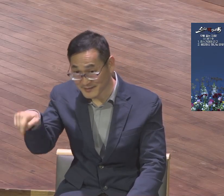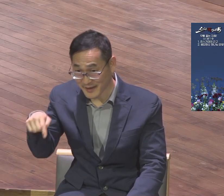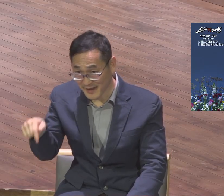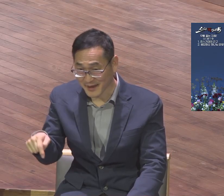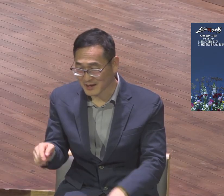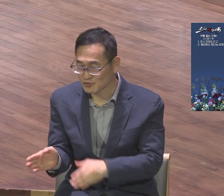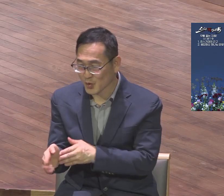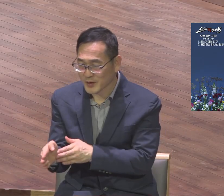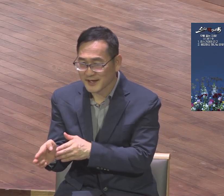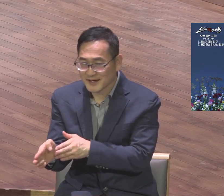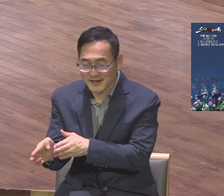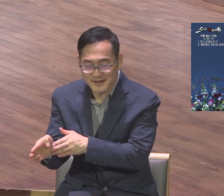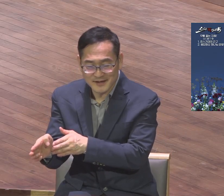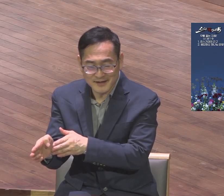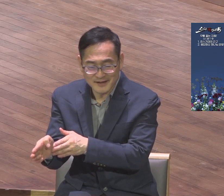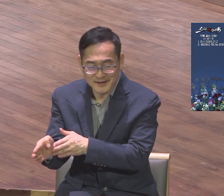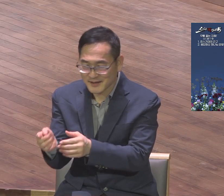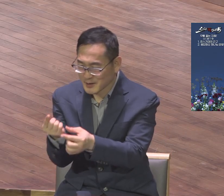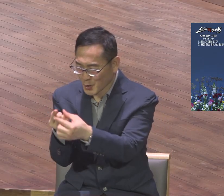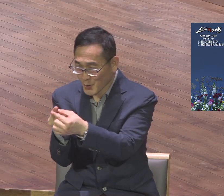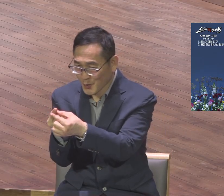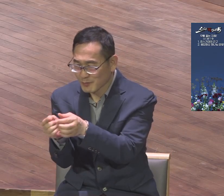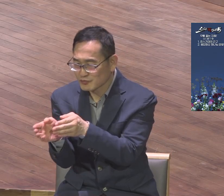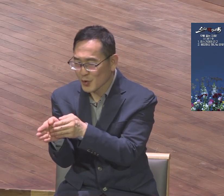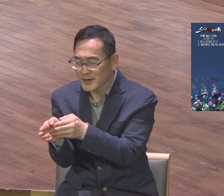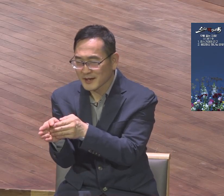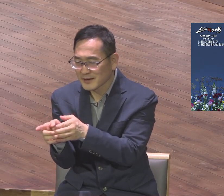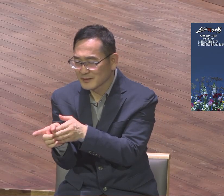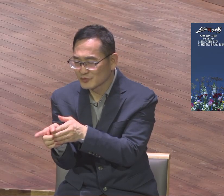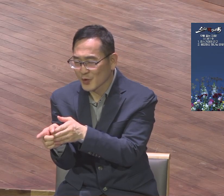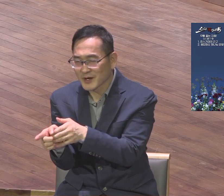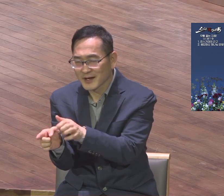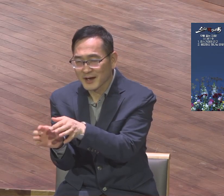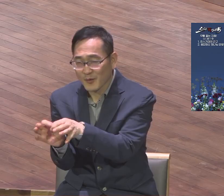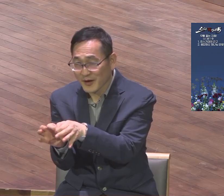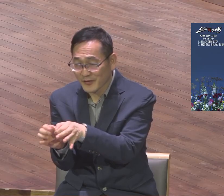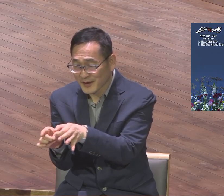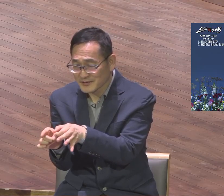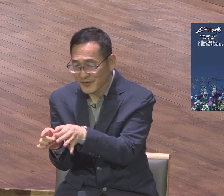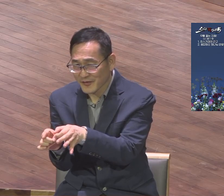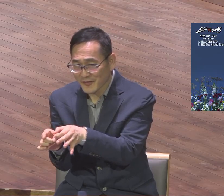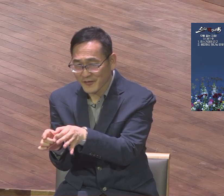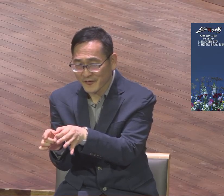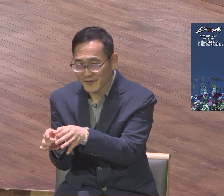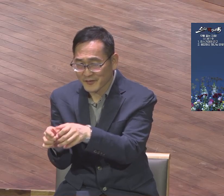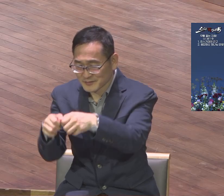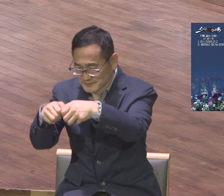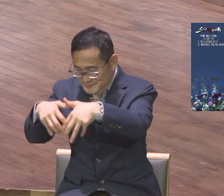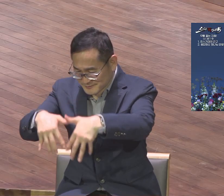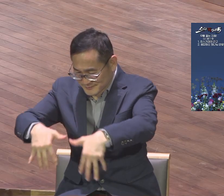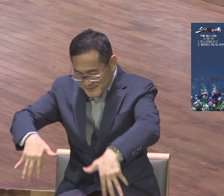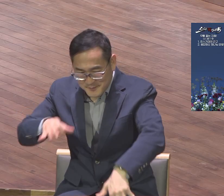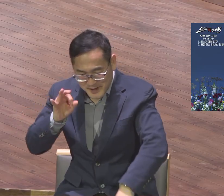이 하나의 이 생태를 방영을 한 적이 있는데요. 일반적으로 물고기는